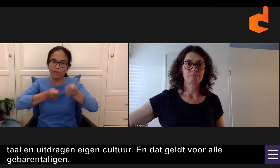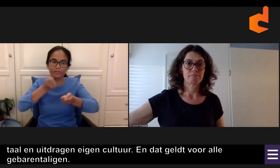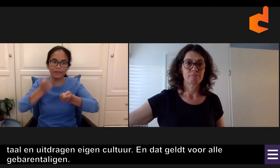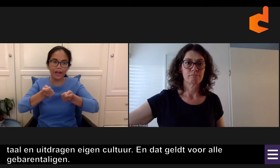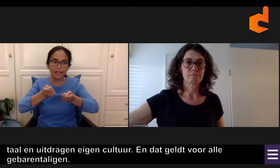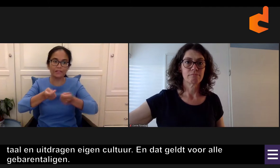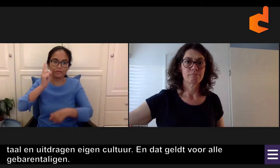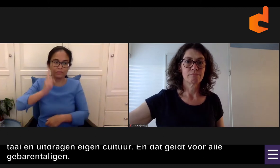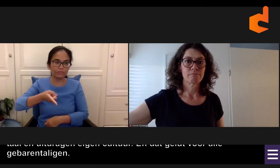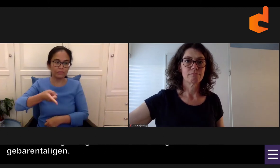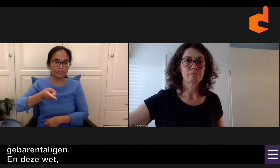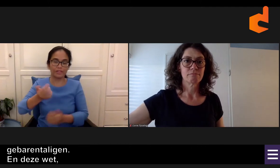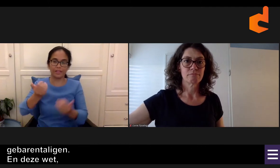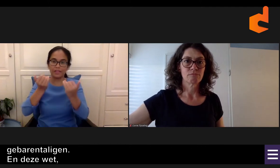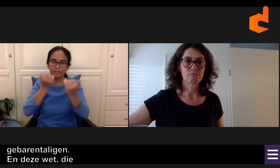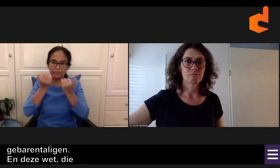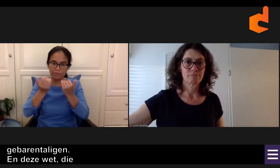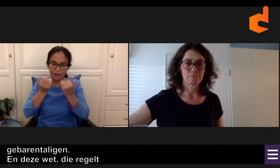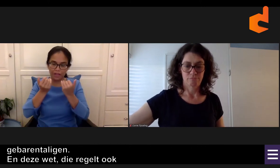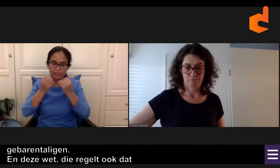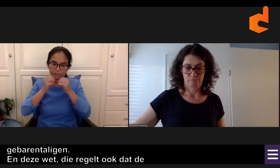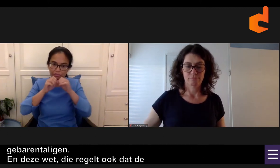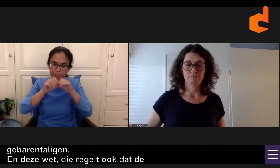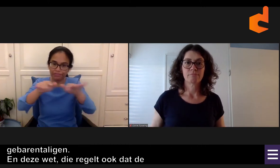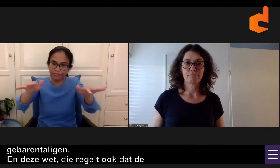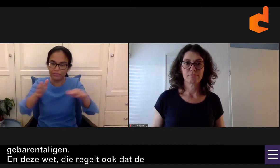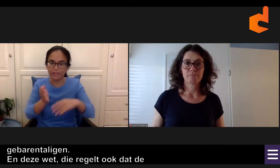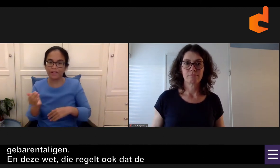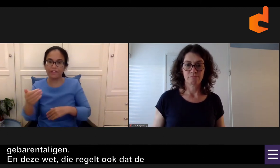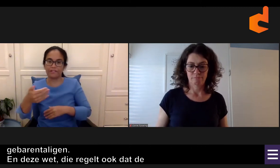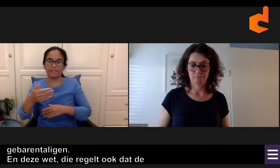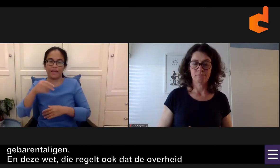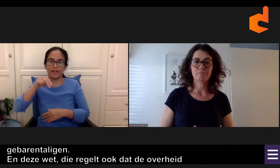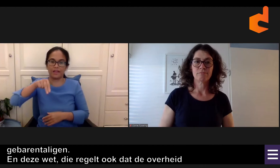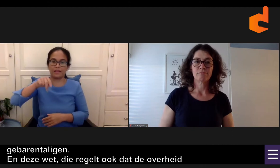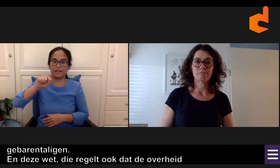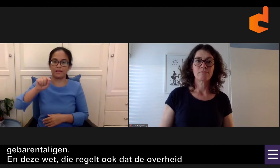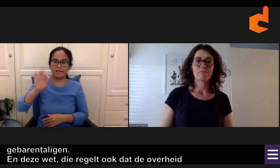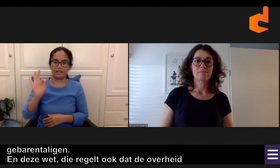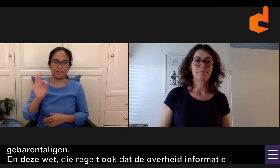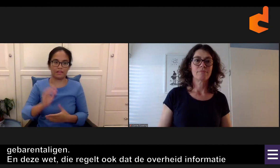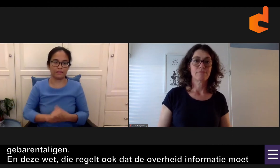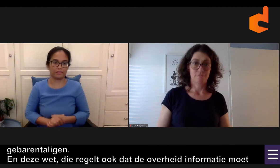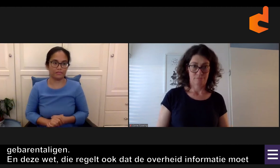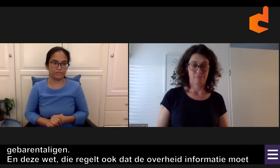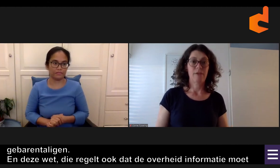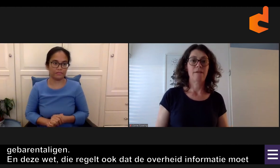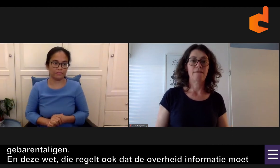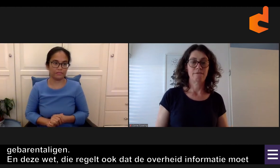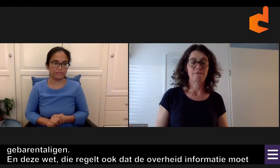En deze wet die regelt ook dat de overheid informatie moet verspreiden in EGT.